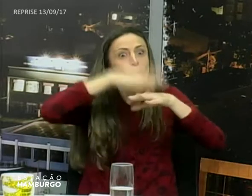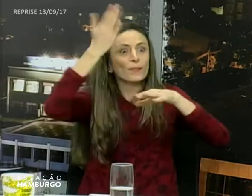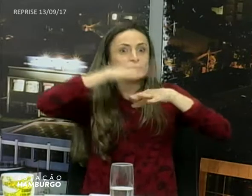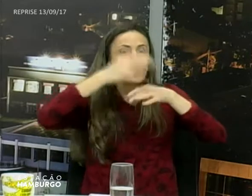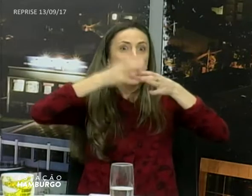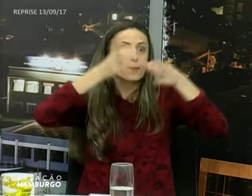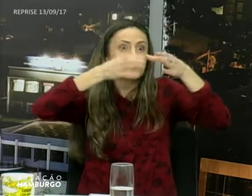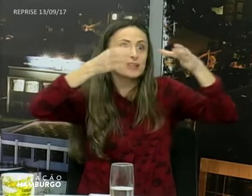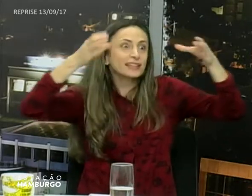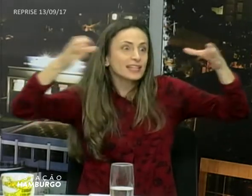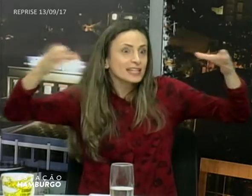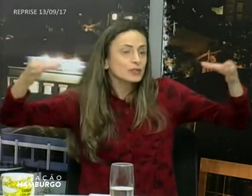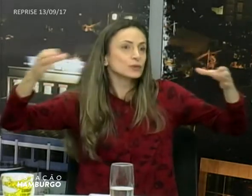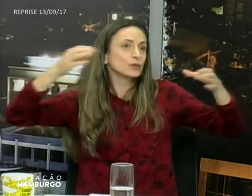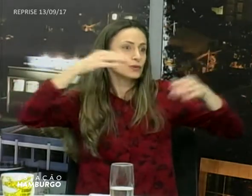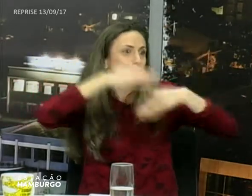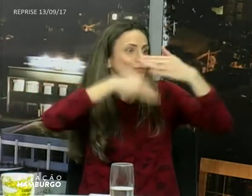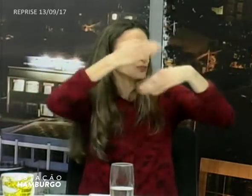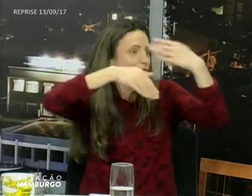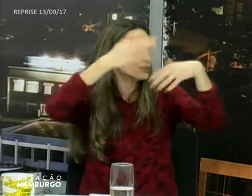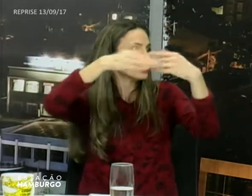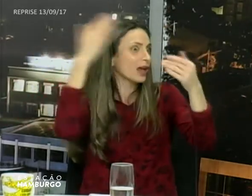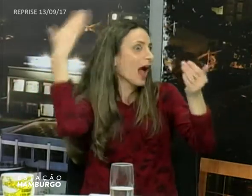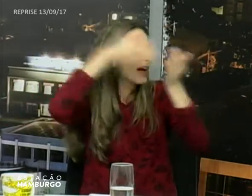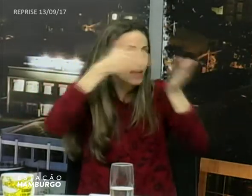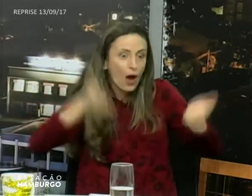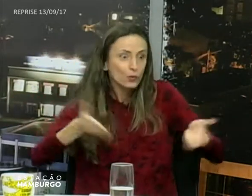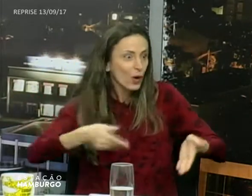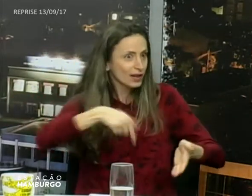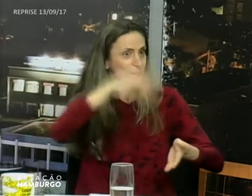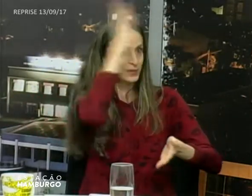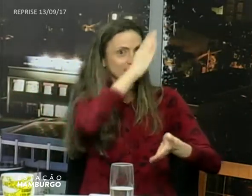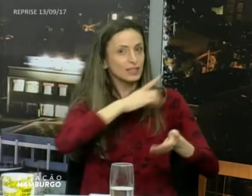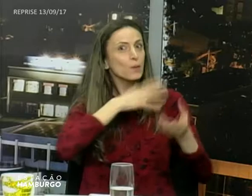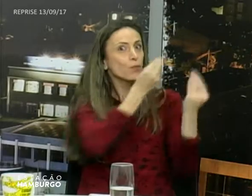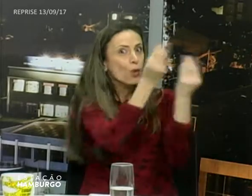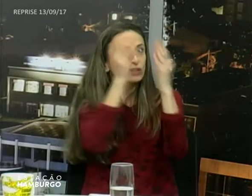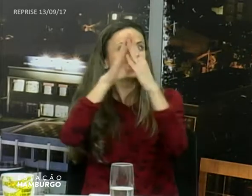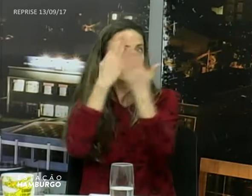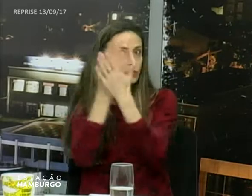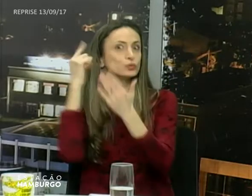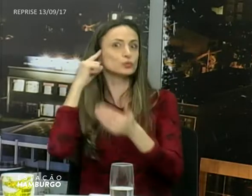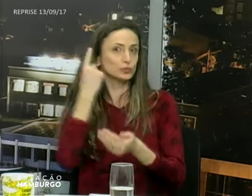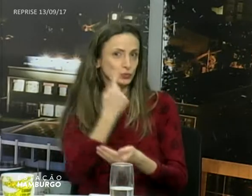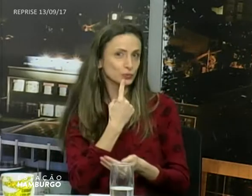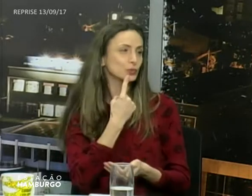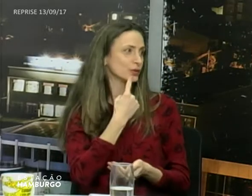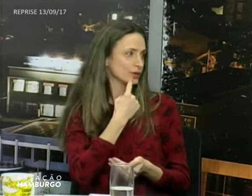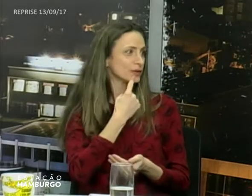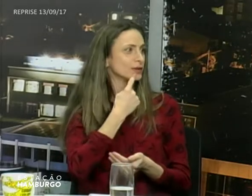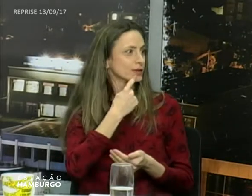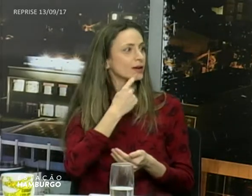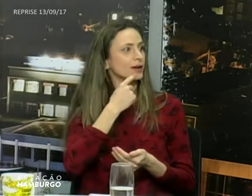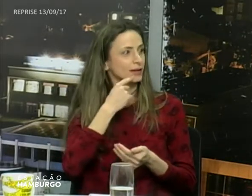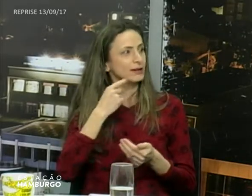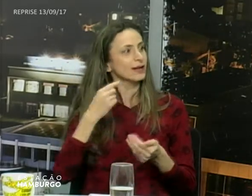Depois sempre veio lutando para tentar ampliar as escolas de surdos no Brasil. Hoje tem